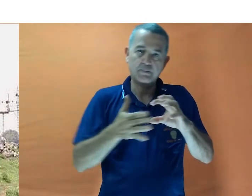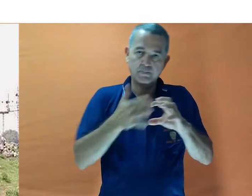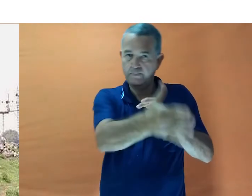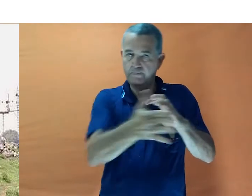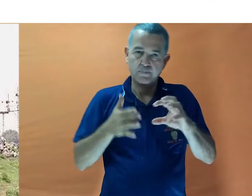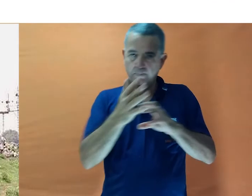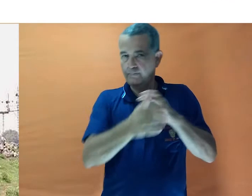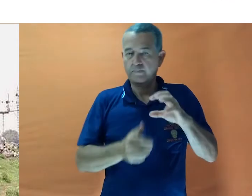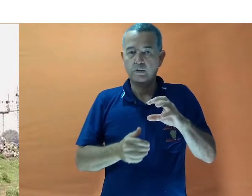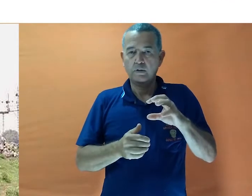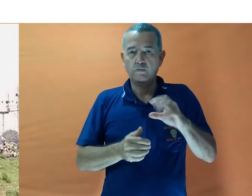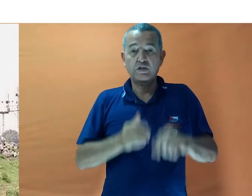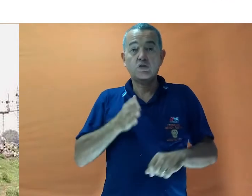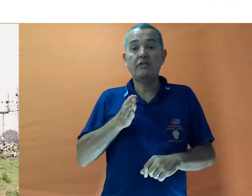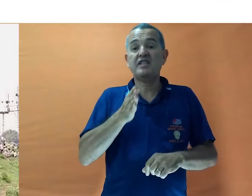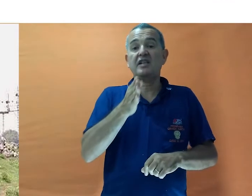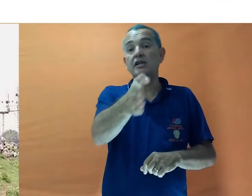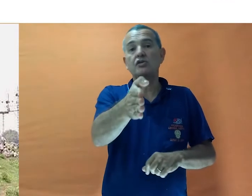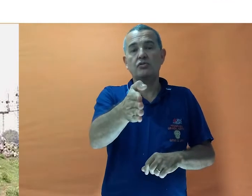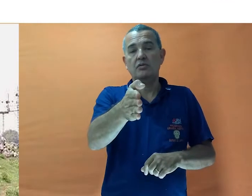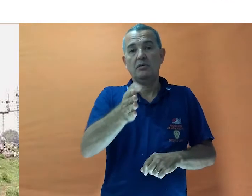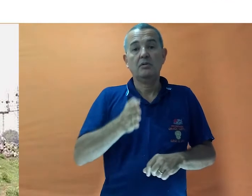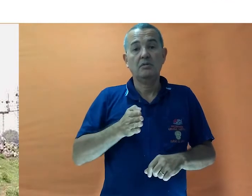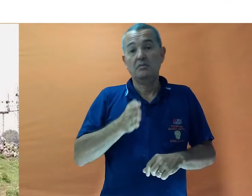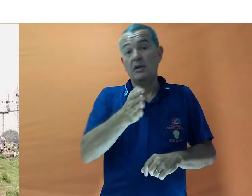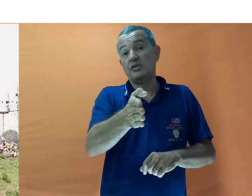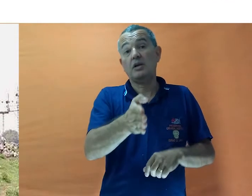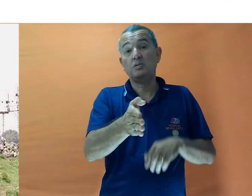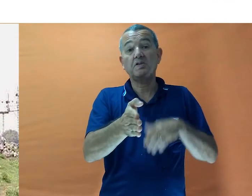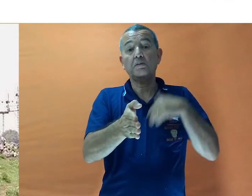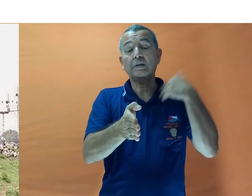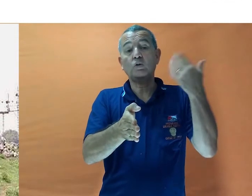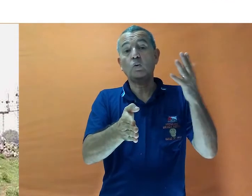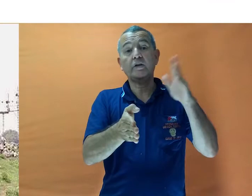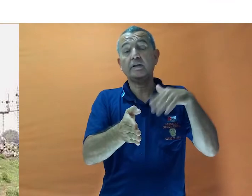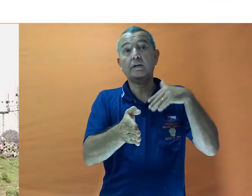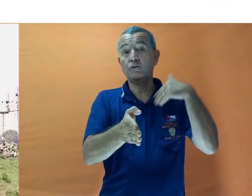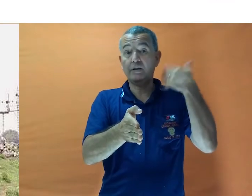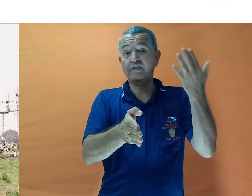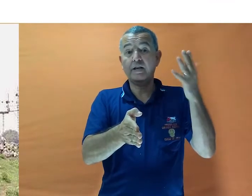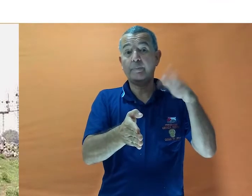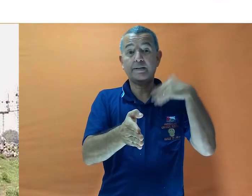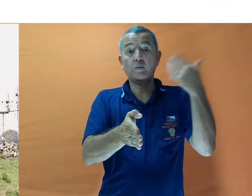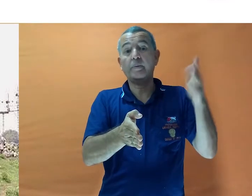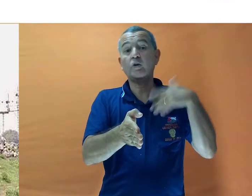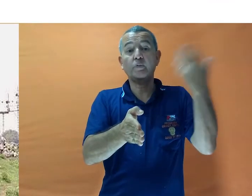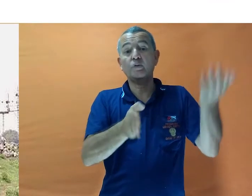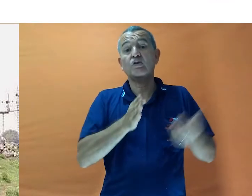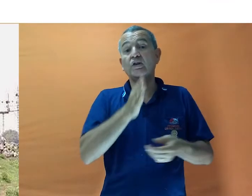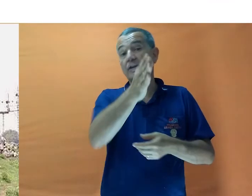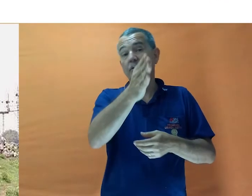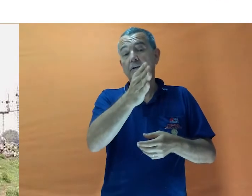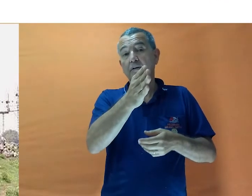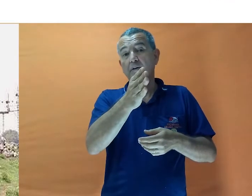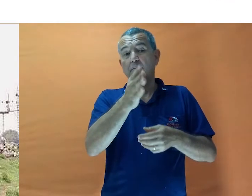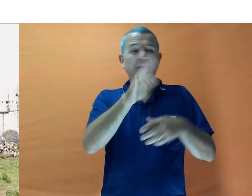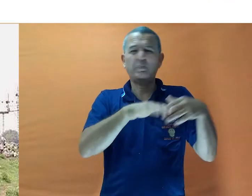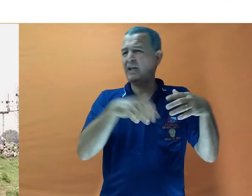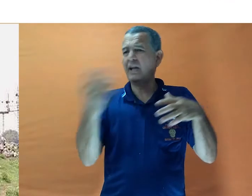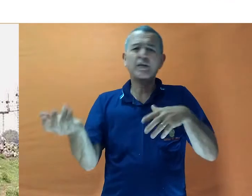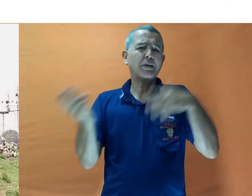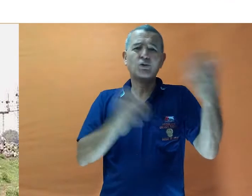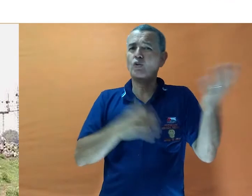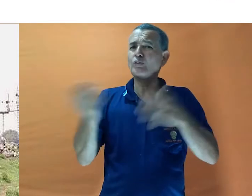trás. Você só fazer isso, é o sinal de metrô, que eu já vi lá para São Paulo, Rio de Janeiro.